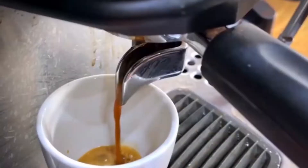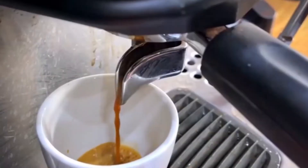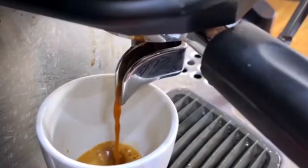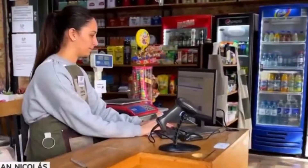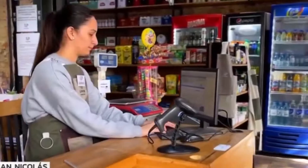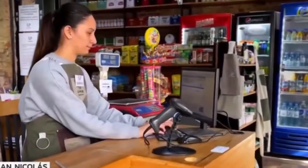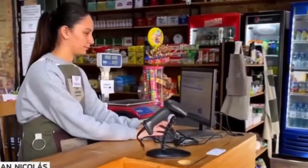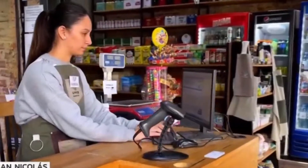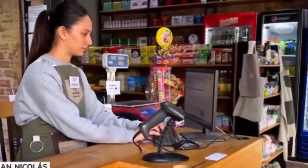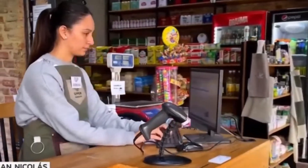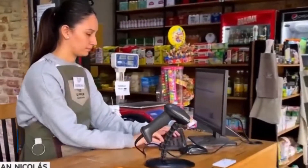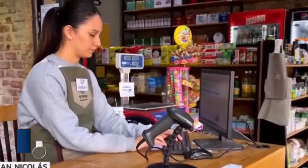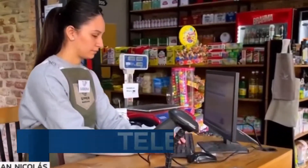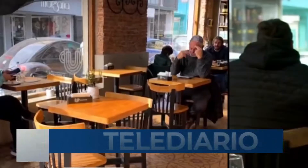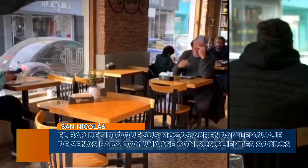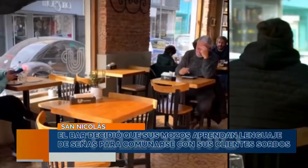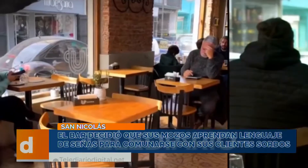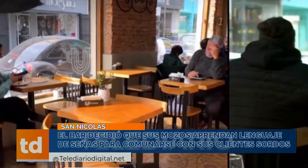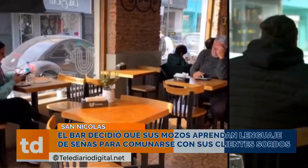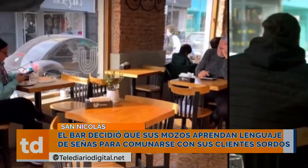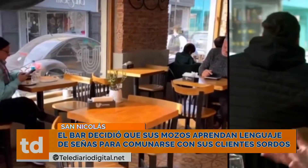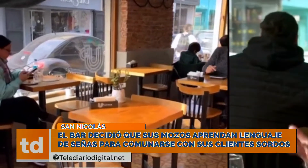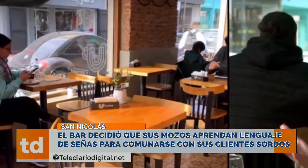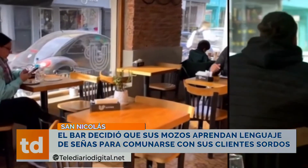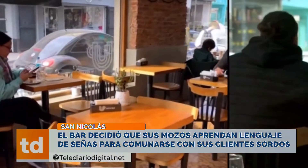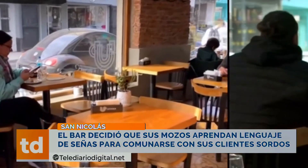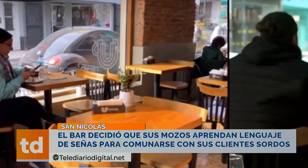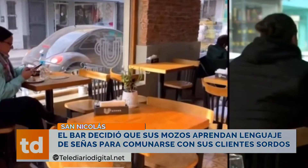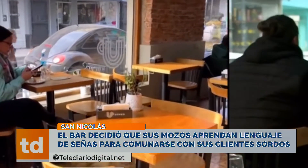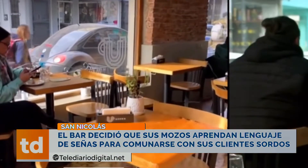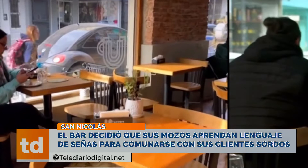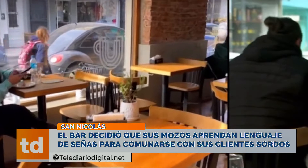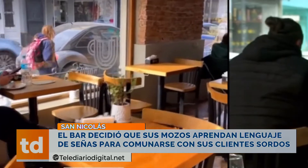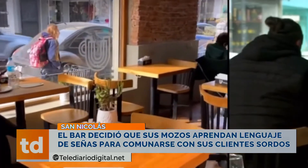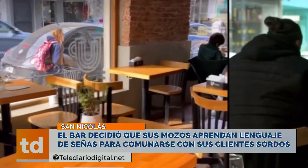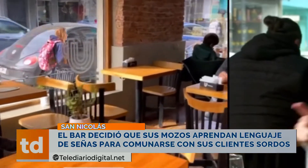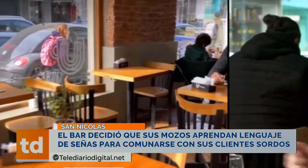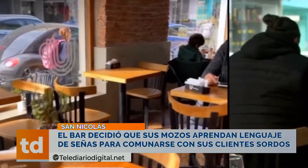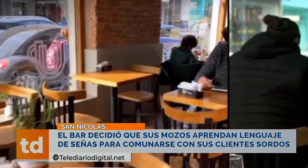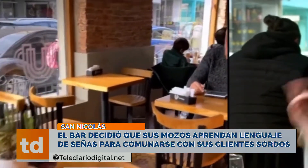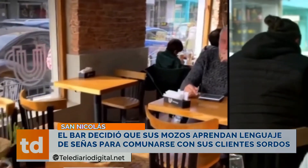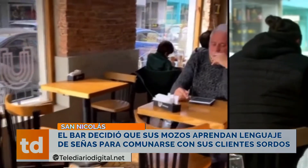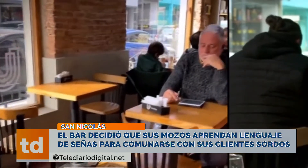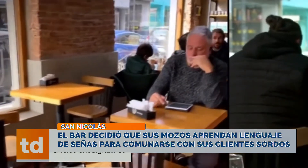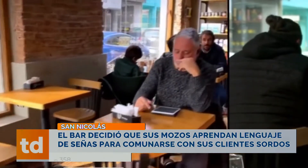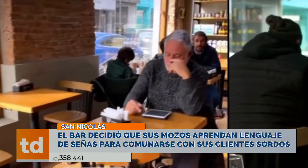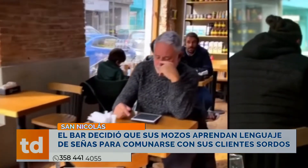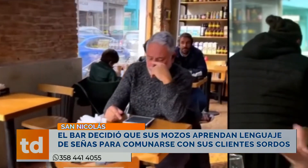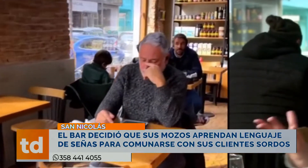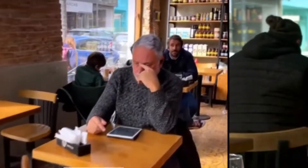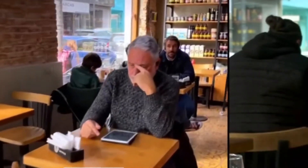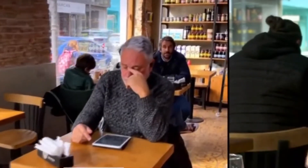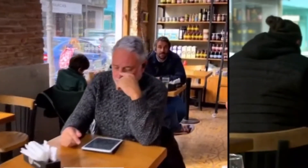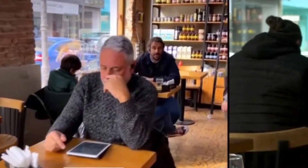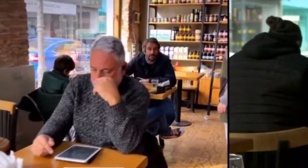cuenta de la iniciativa de un grupo de empleadas en un bar en San Nicolás para capacitarse en lenguaje de señas. Una